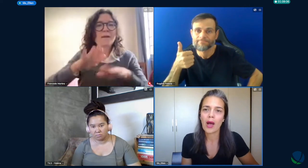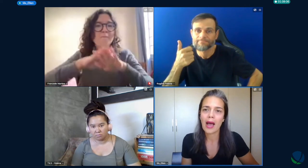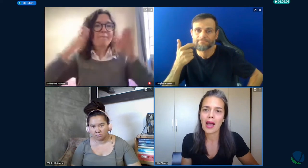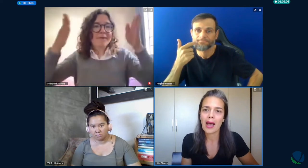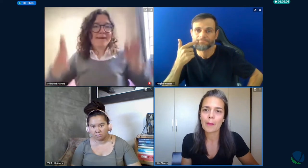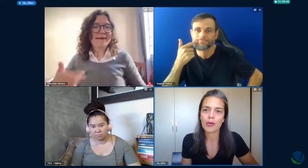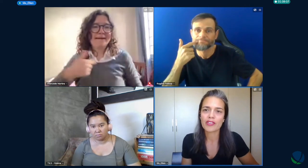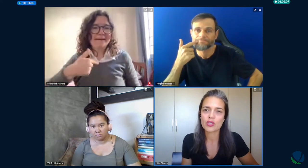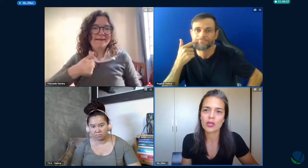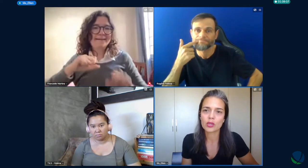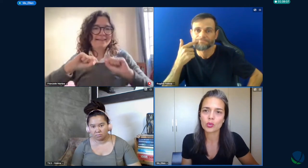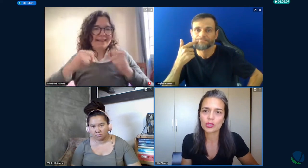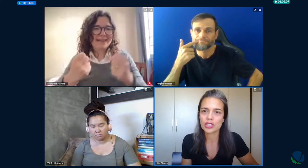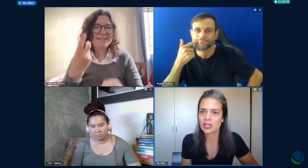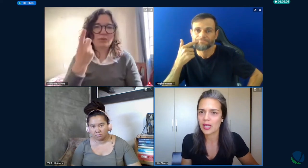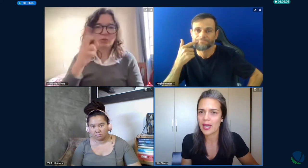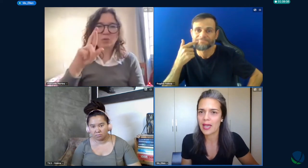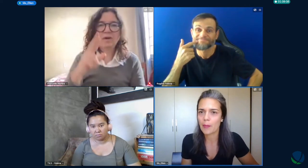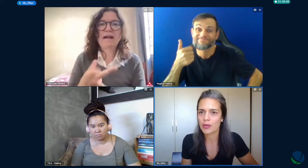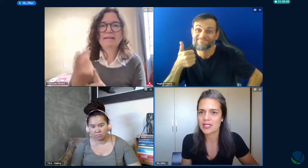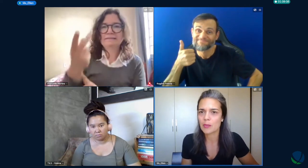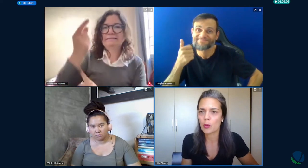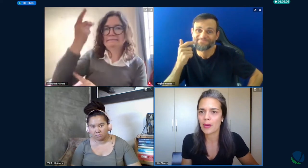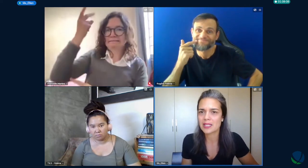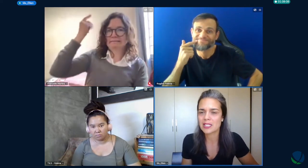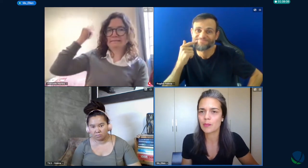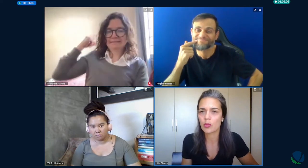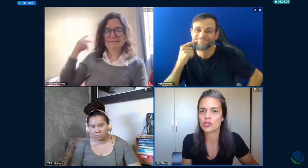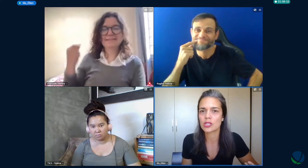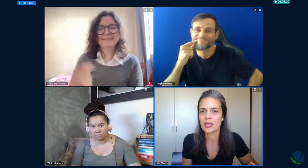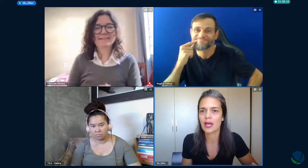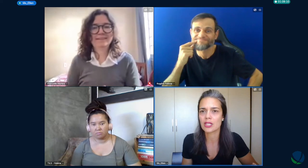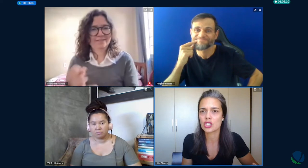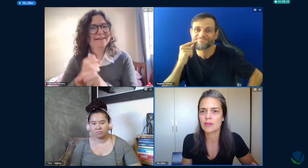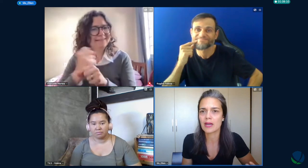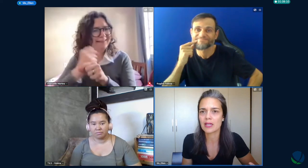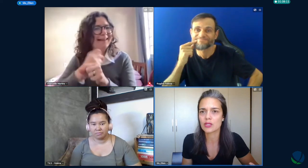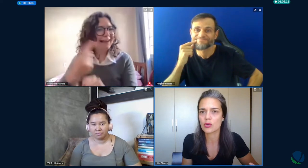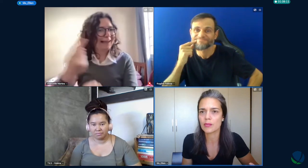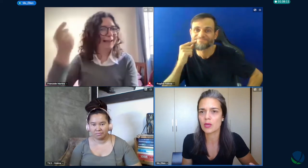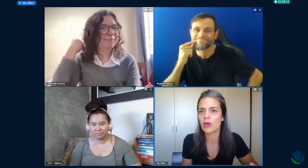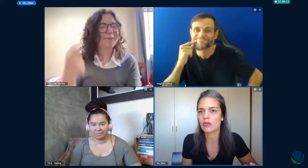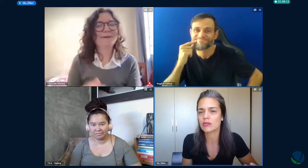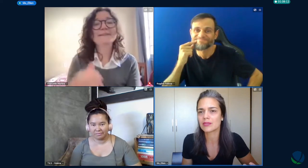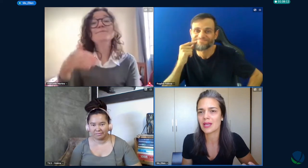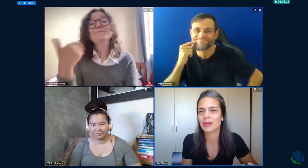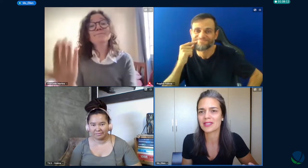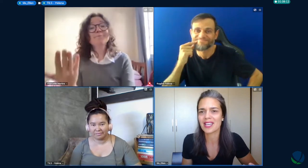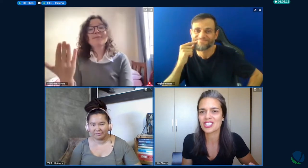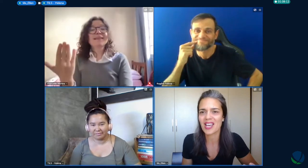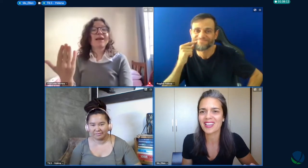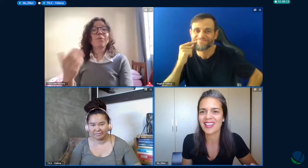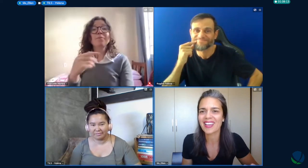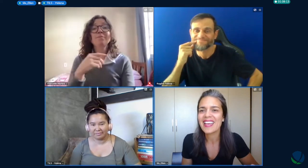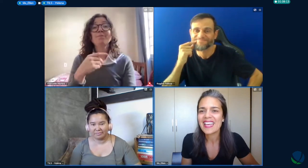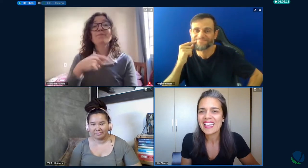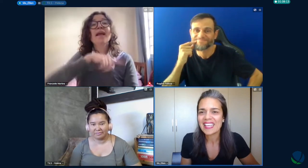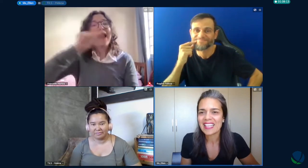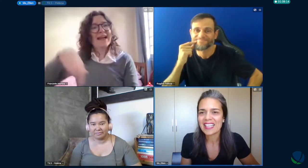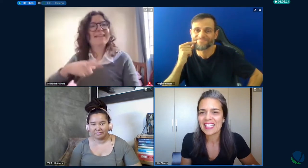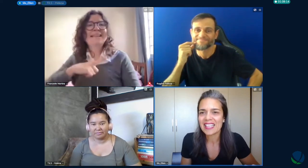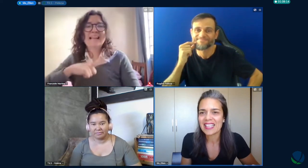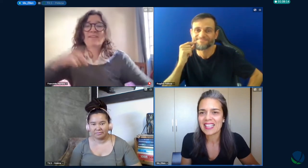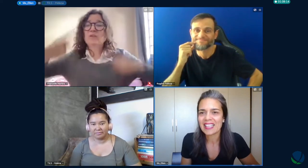Então, a professora Tuxa, por exemplo, participou de bancas comigo algum tempo atrás já, né?